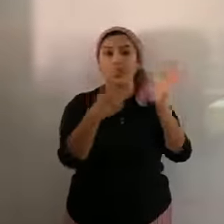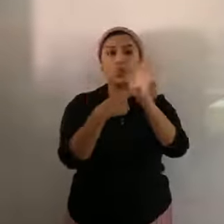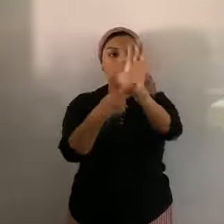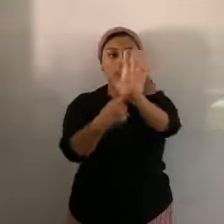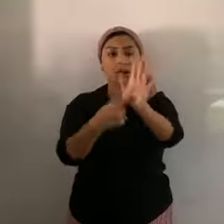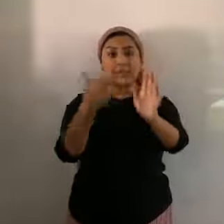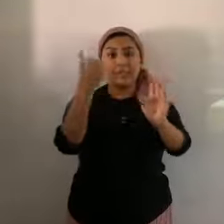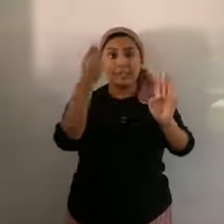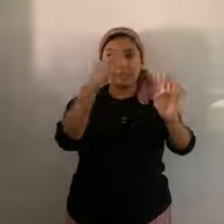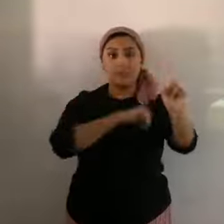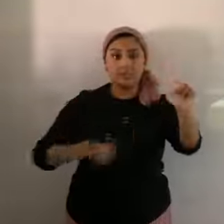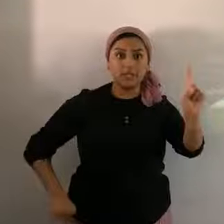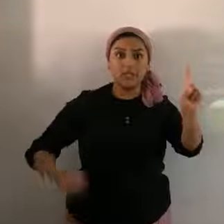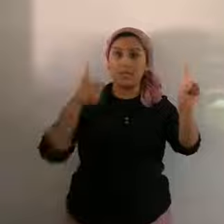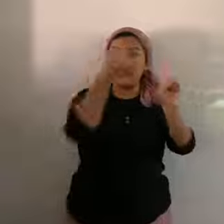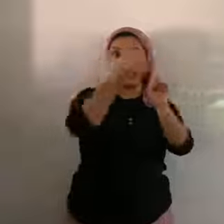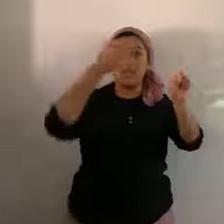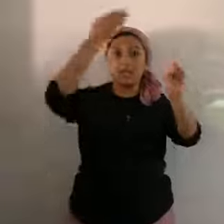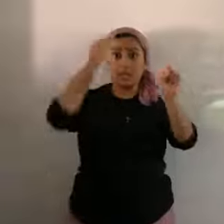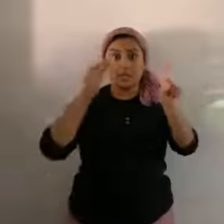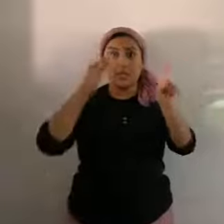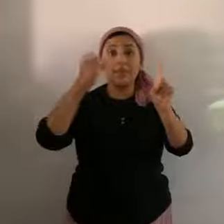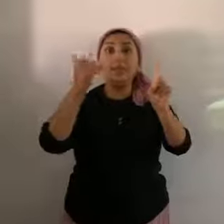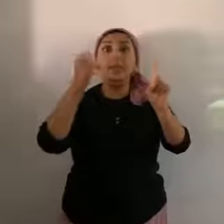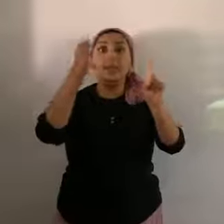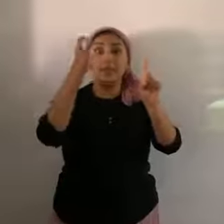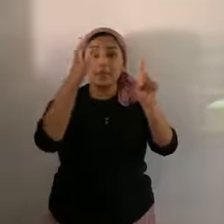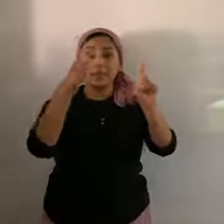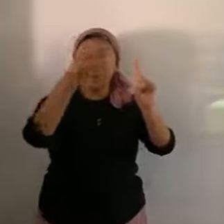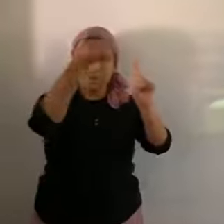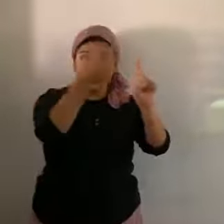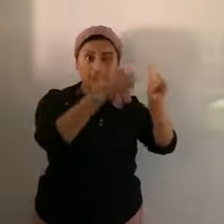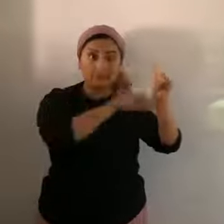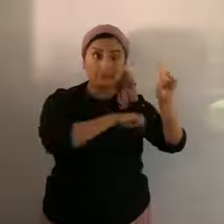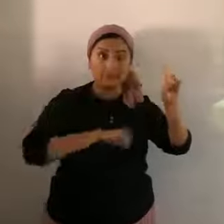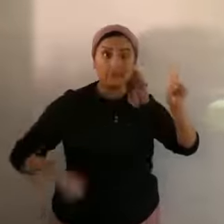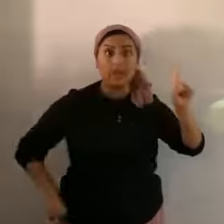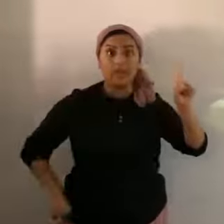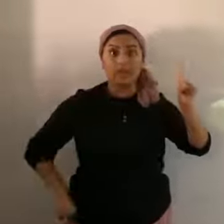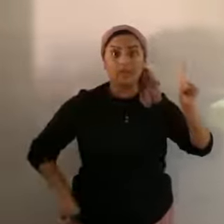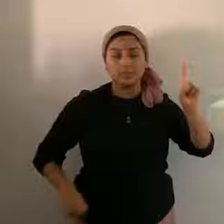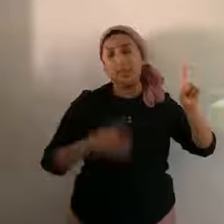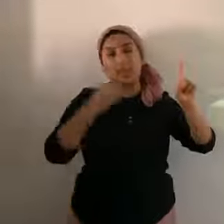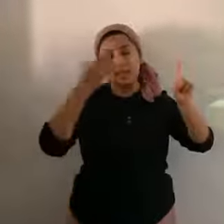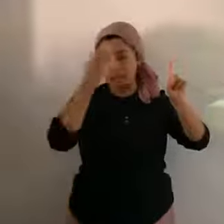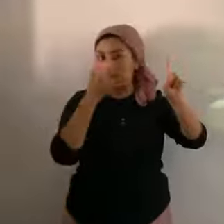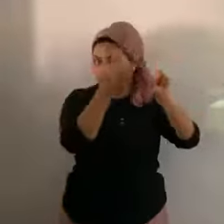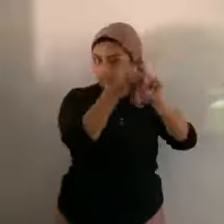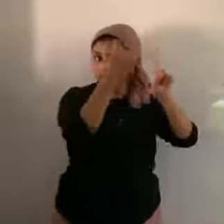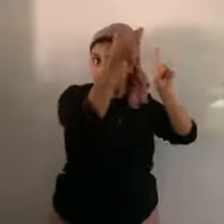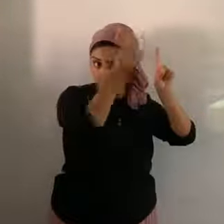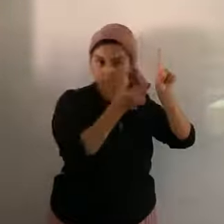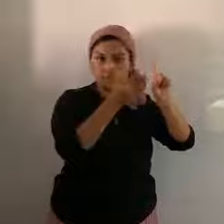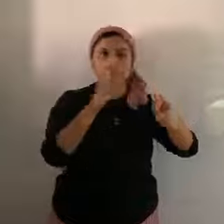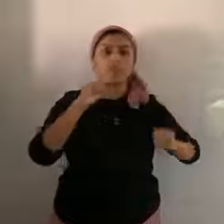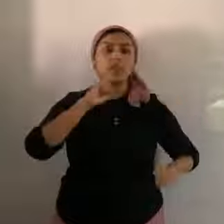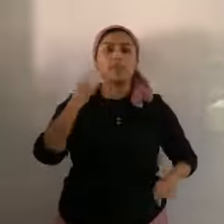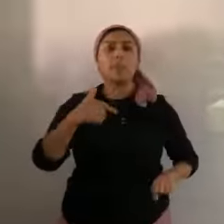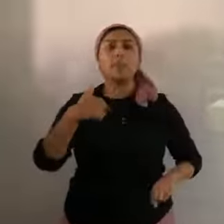el Mashiach y que es Elohim. Yahshua, como el Mashiach, y lógico, como Elohim, reclamó